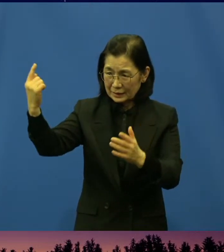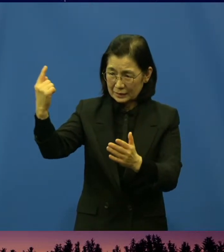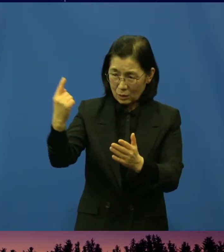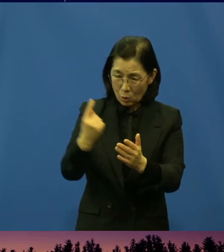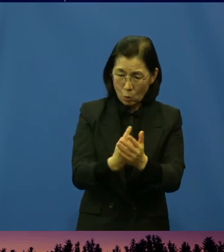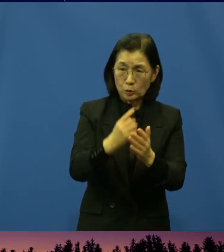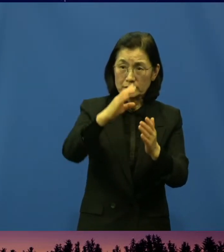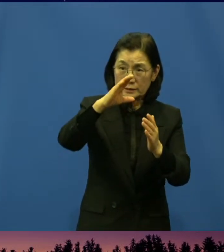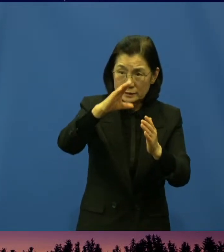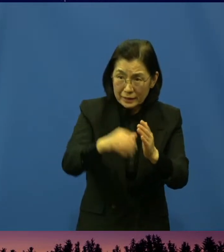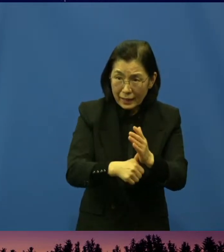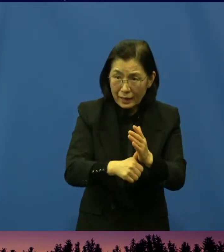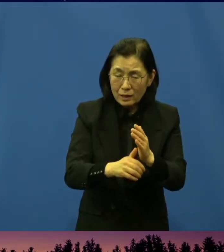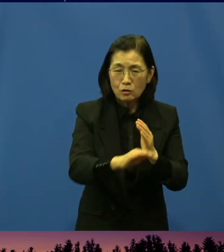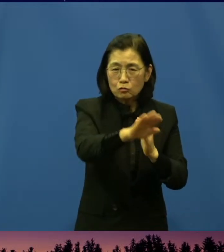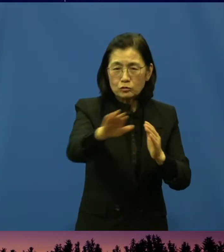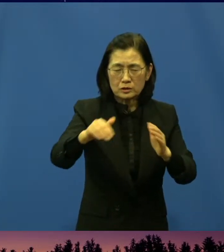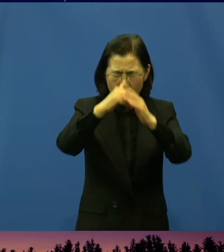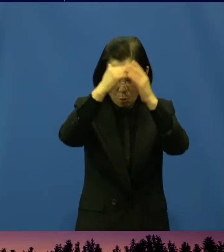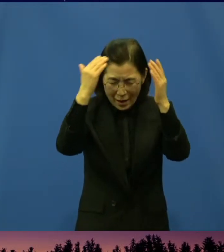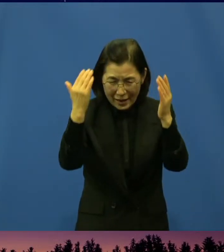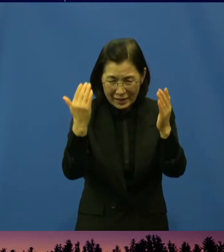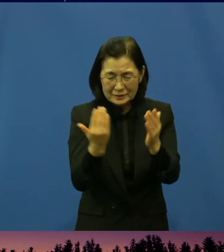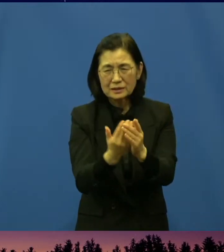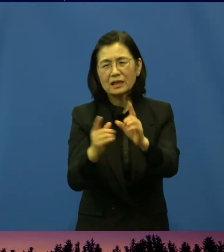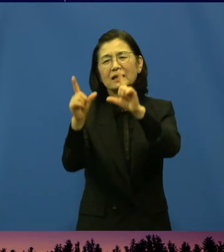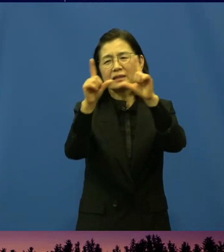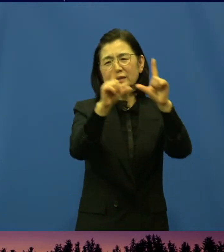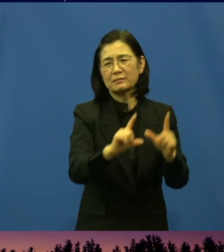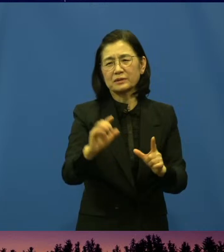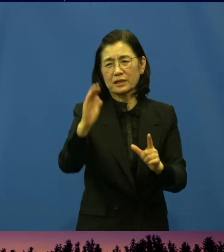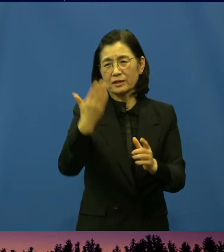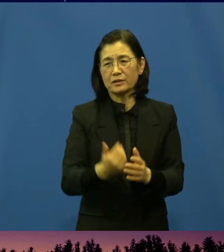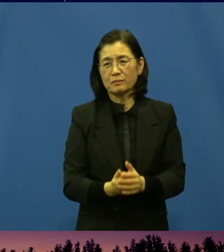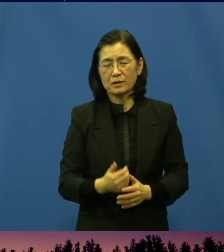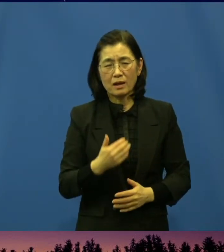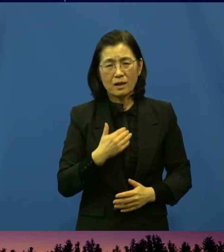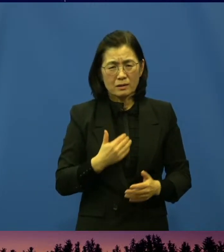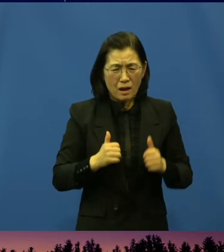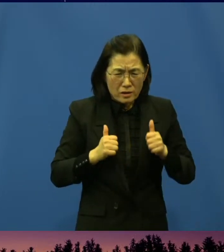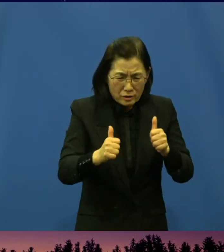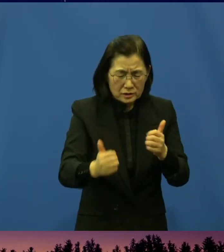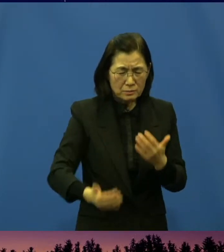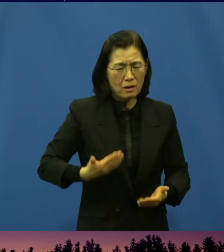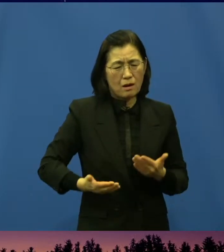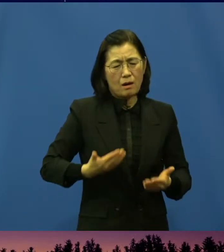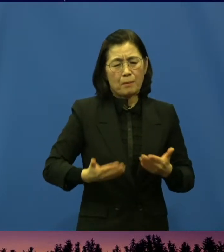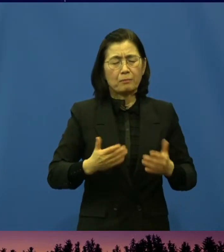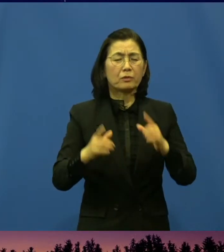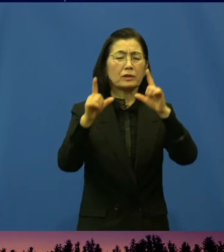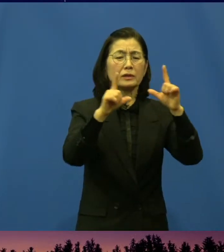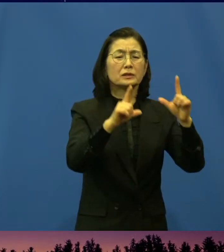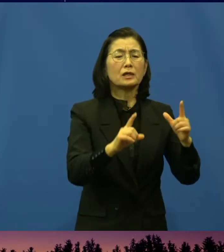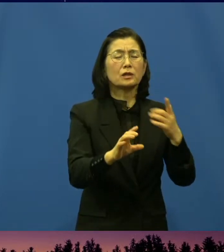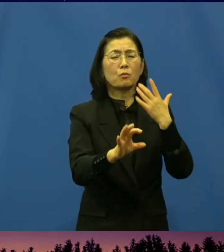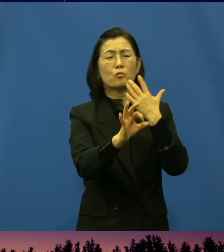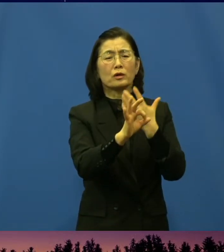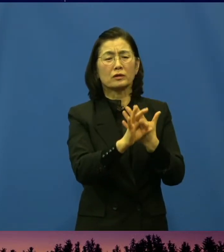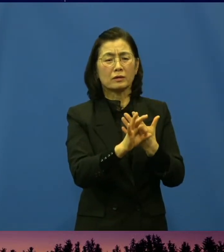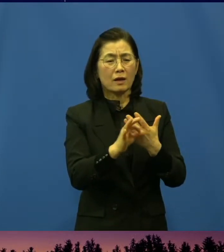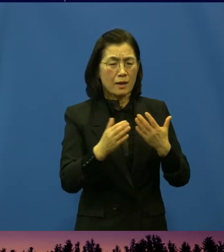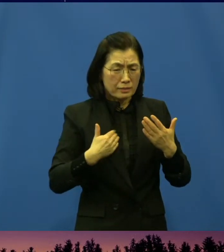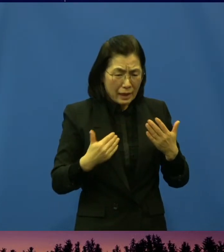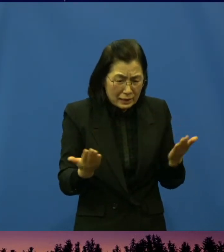너무너무 중요해요. 근데 정신없이 바쁘게 열심히만 하는 사람은 그냥 자기가 자기 길을 가는 거예요.